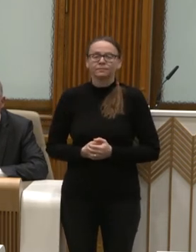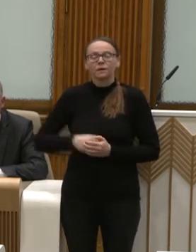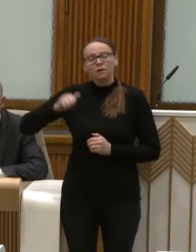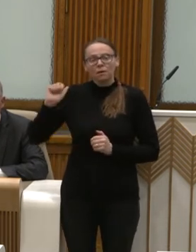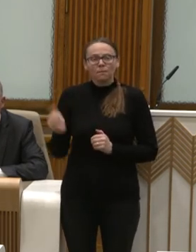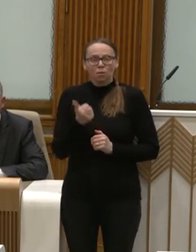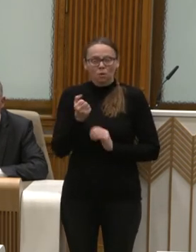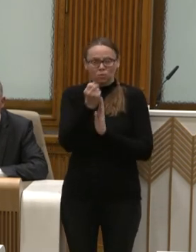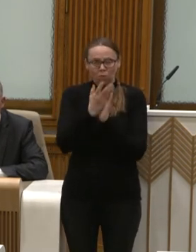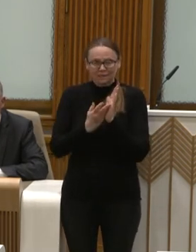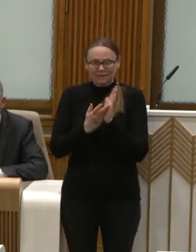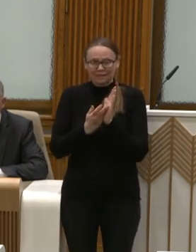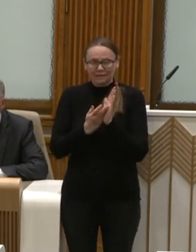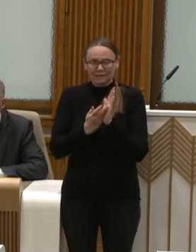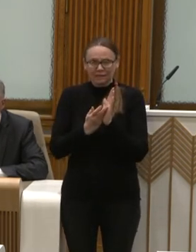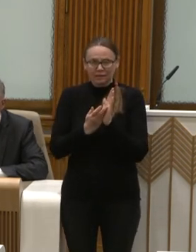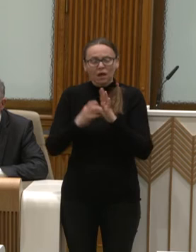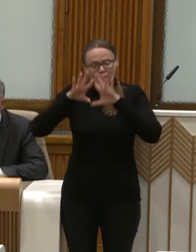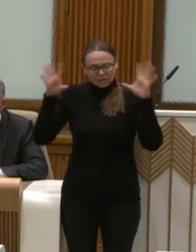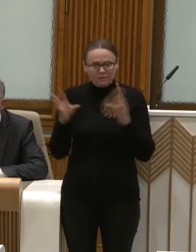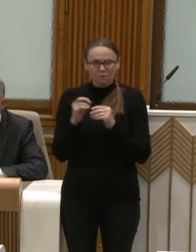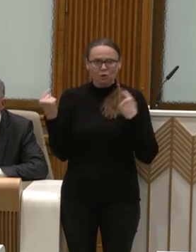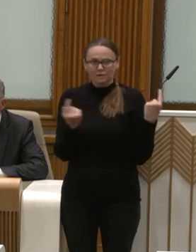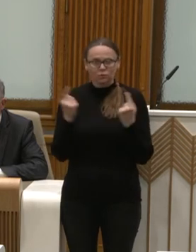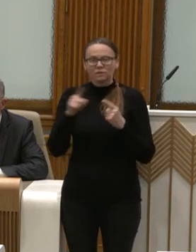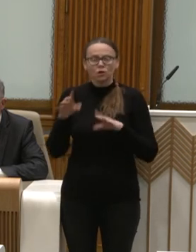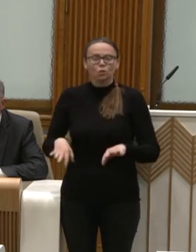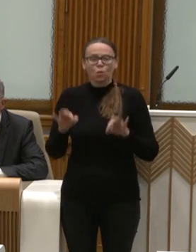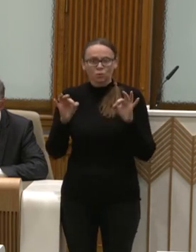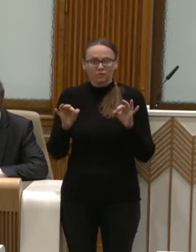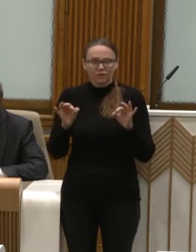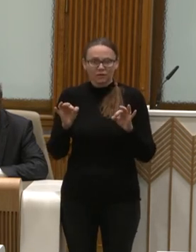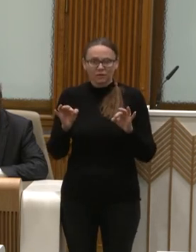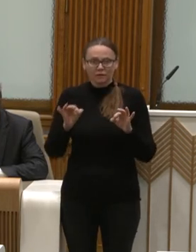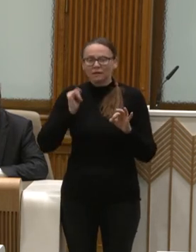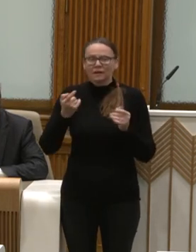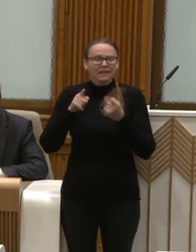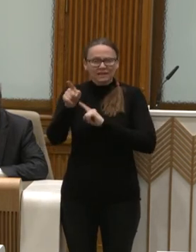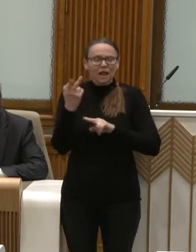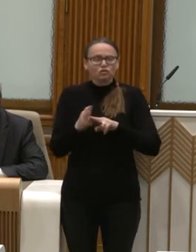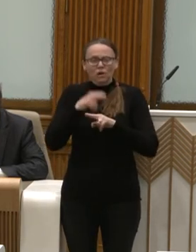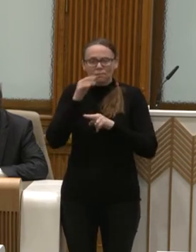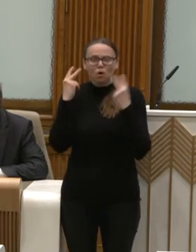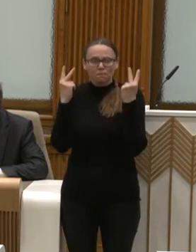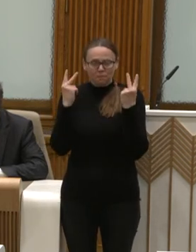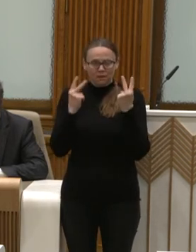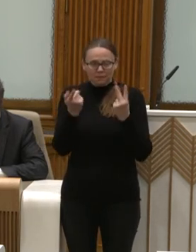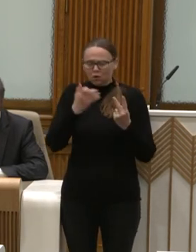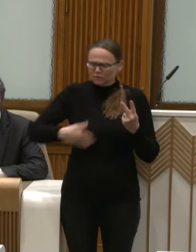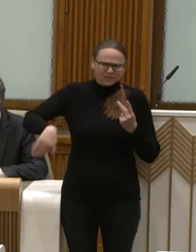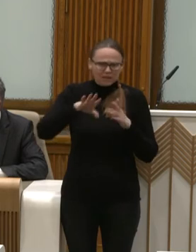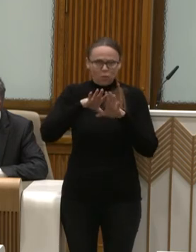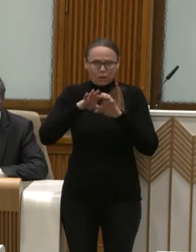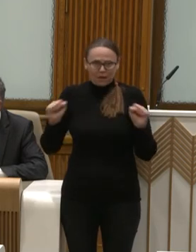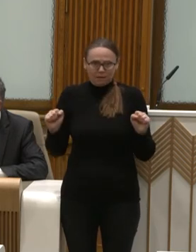Ponovno smo ocenili nasploh situacijo in ugotovili, da je daleč najpomembnejši od vseh